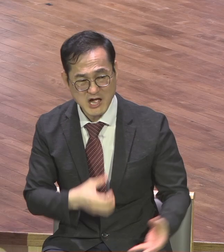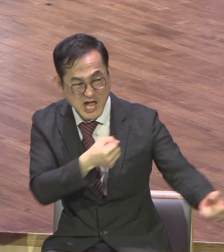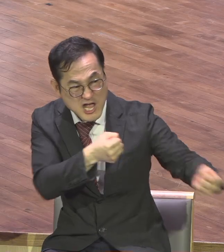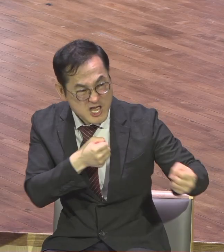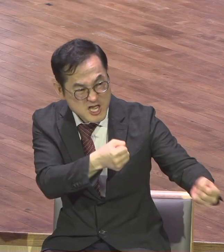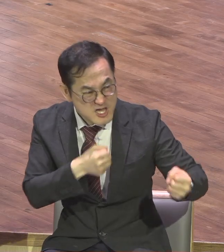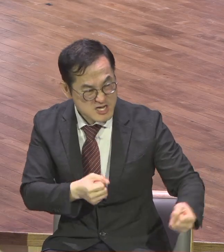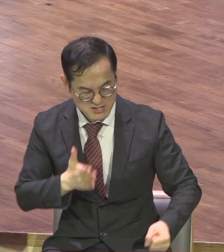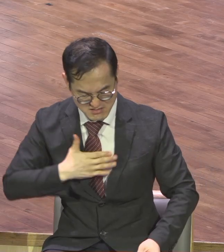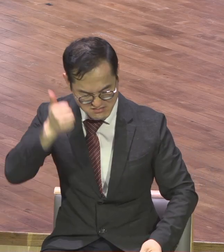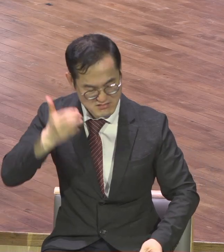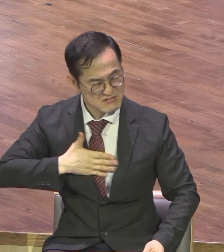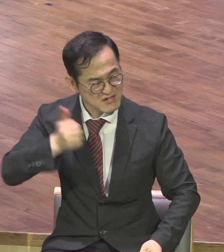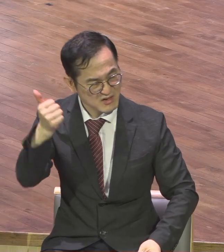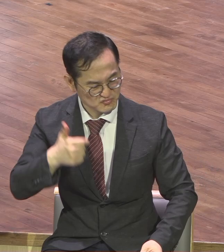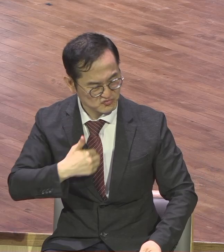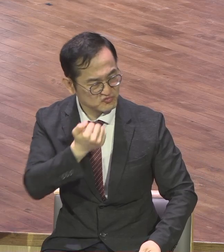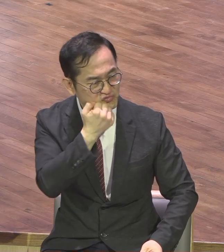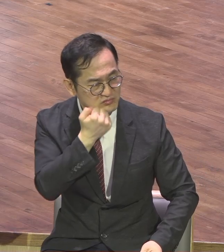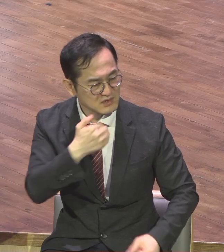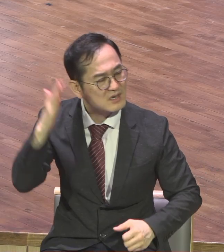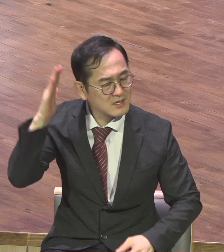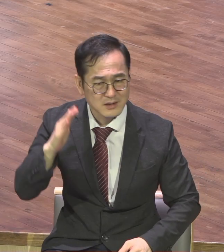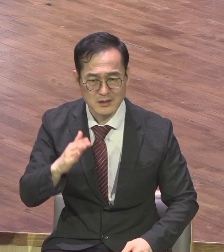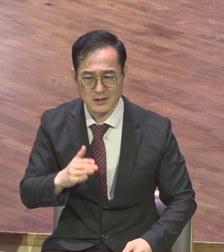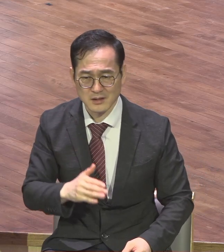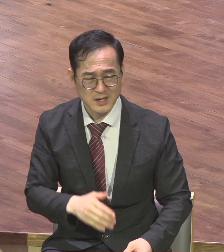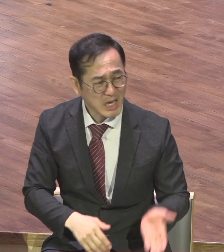네가 어떤 존재였나 원래.